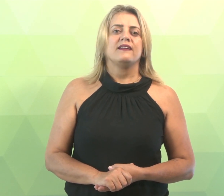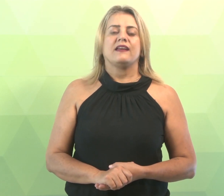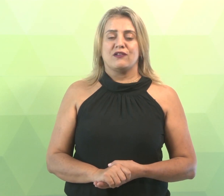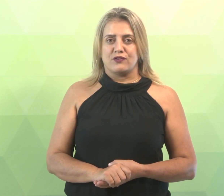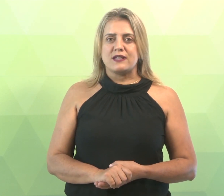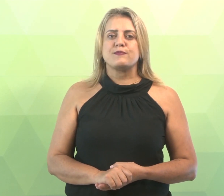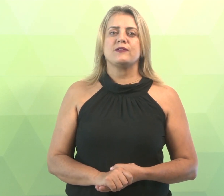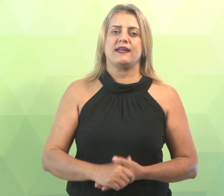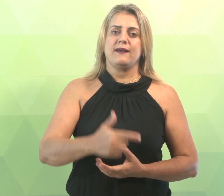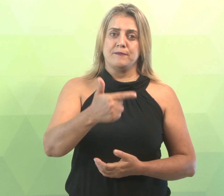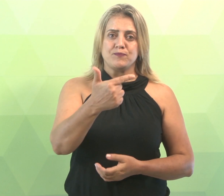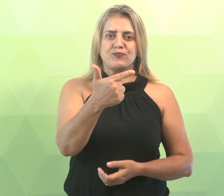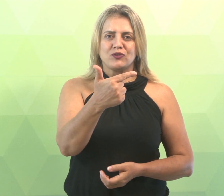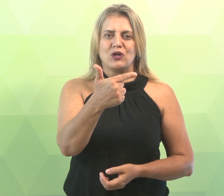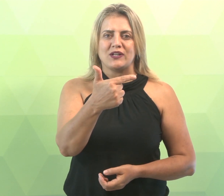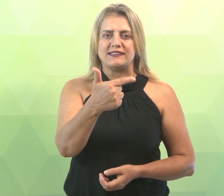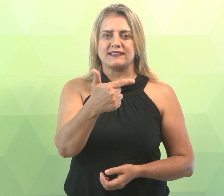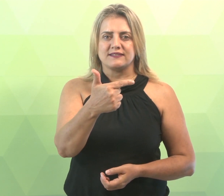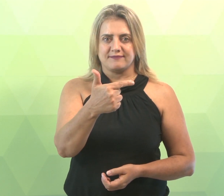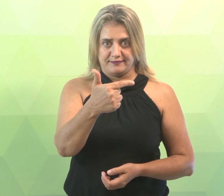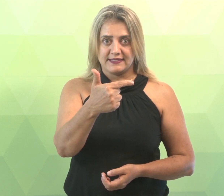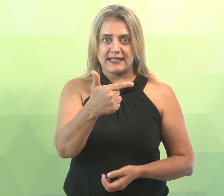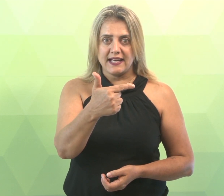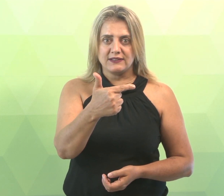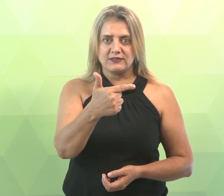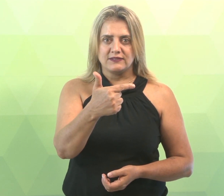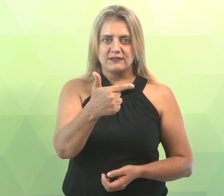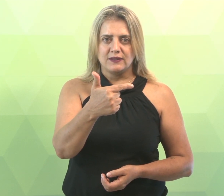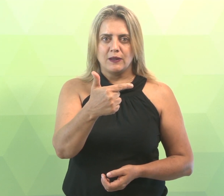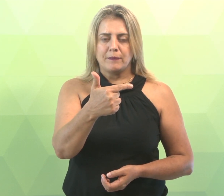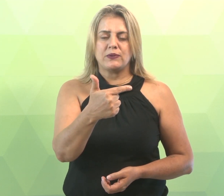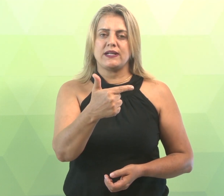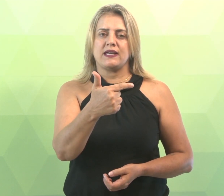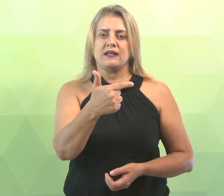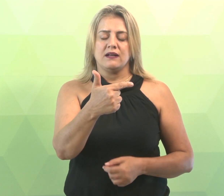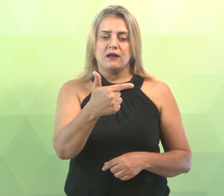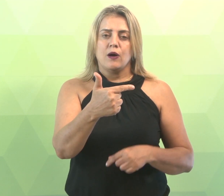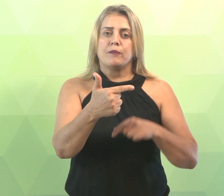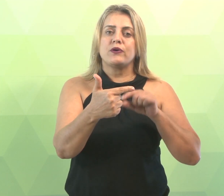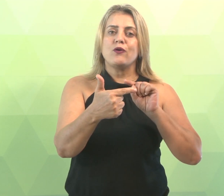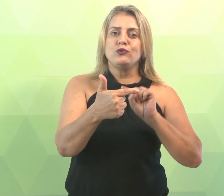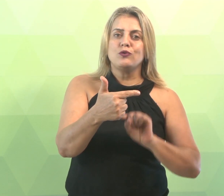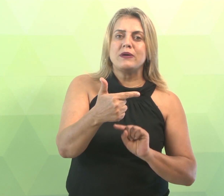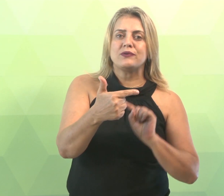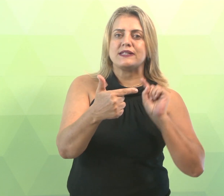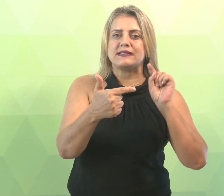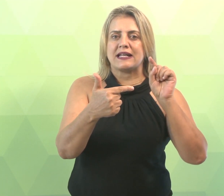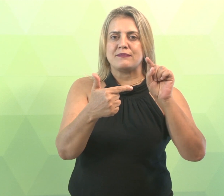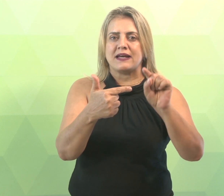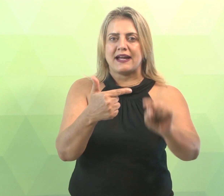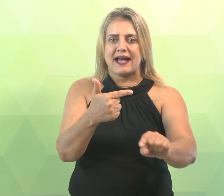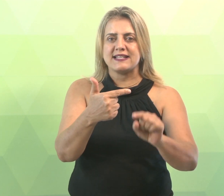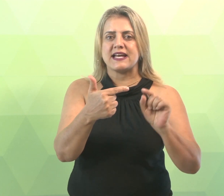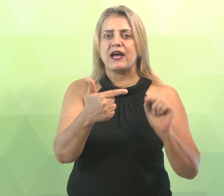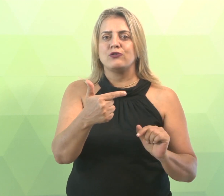Eu vou responder 2, certo? Por quê? Porque o número que está na minha casa é um